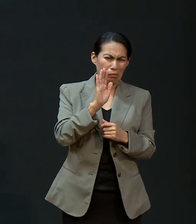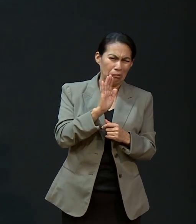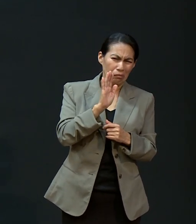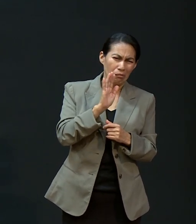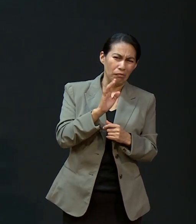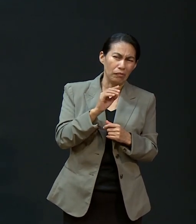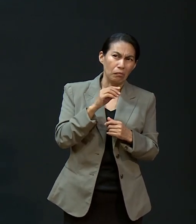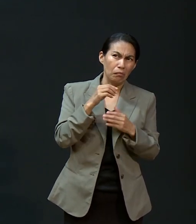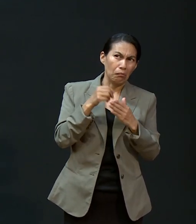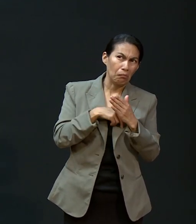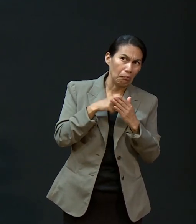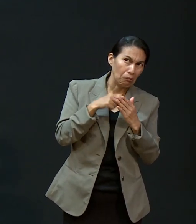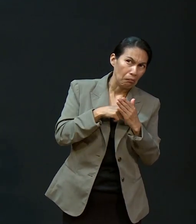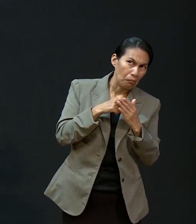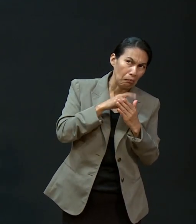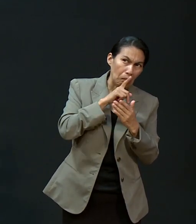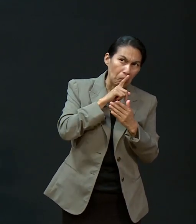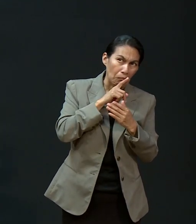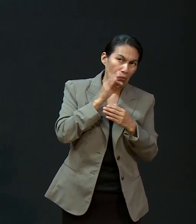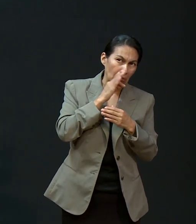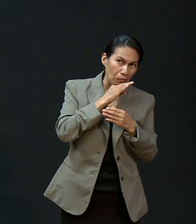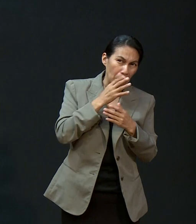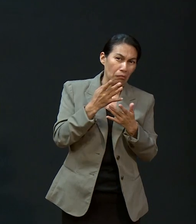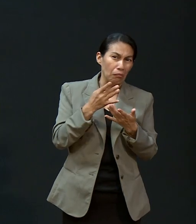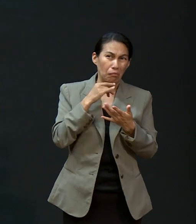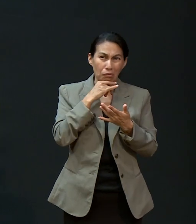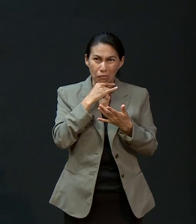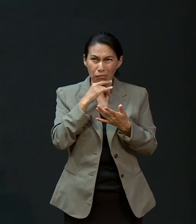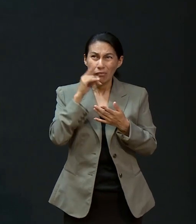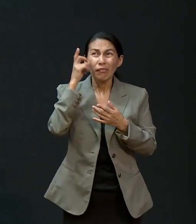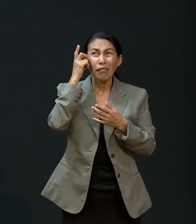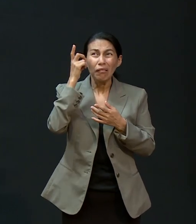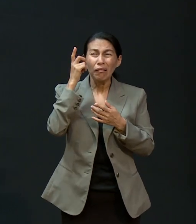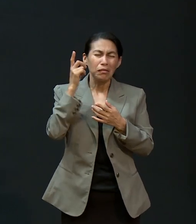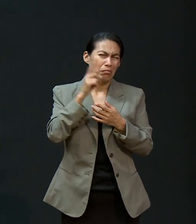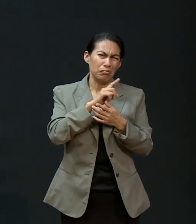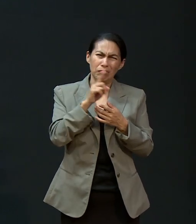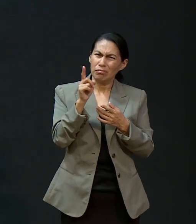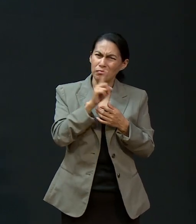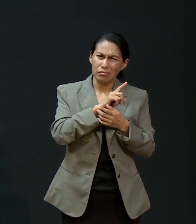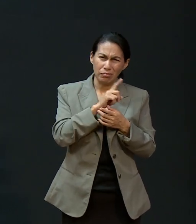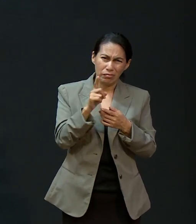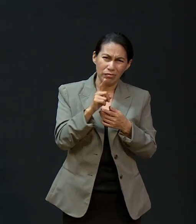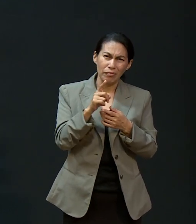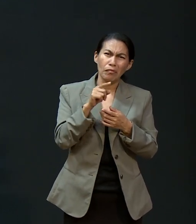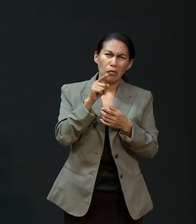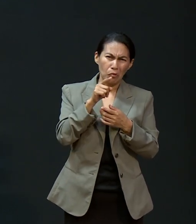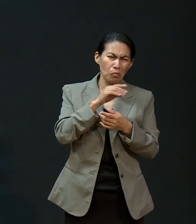a Dios, aparentar algo con Dios. Tú puedes llorar, reír, alabar,